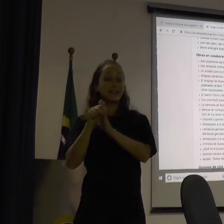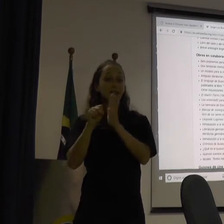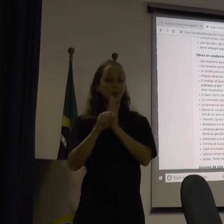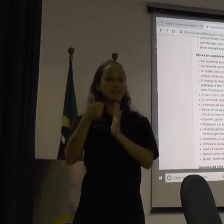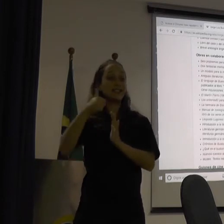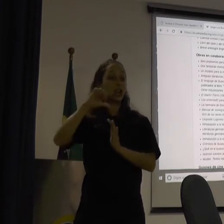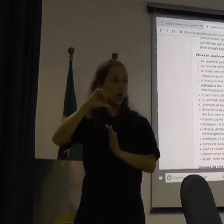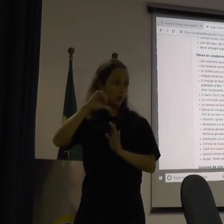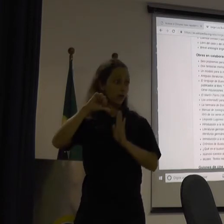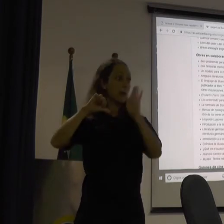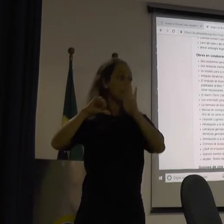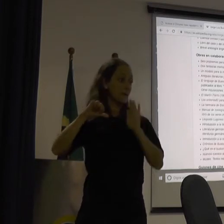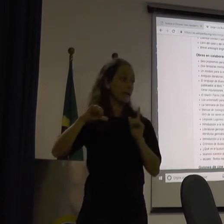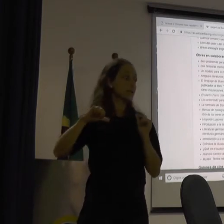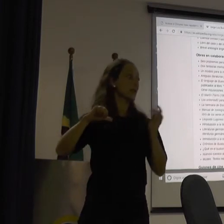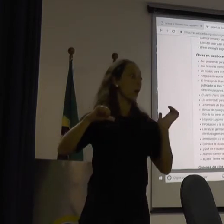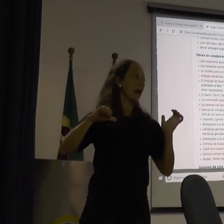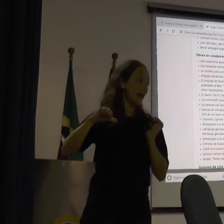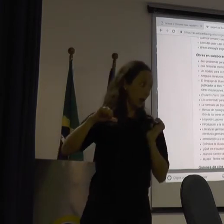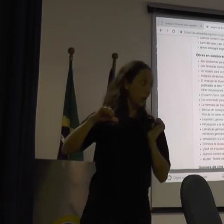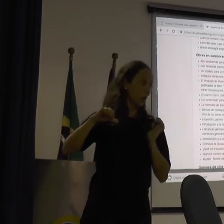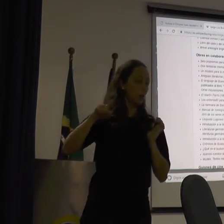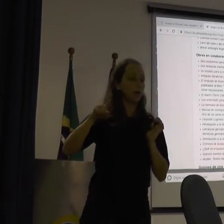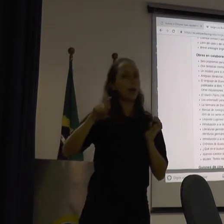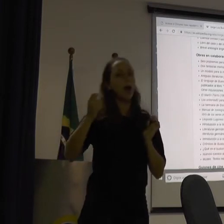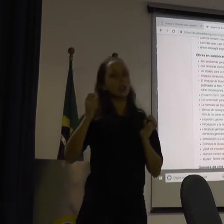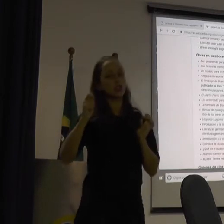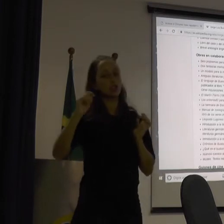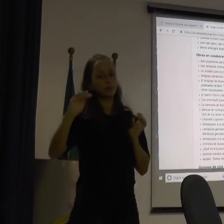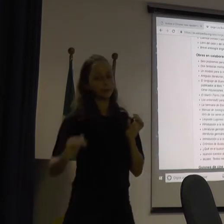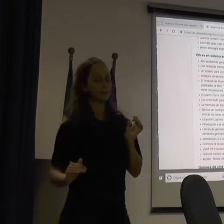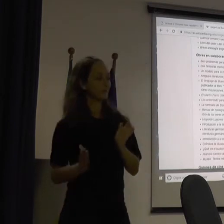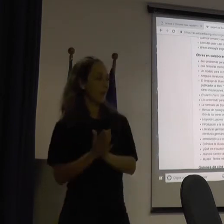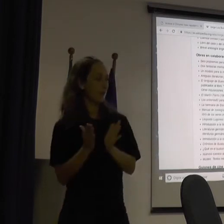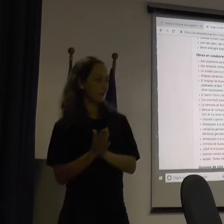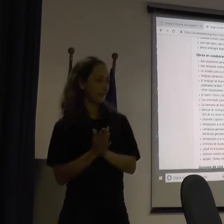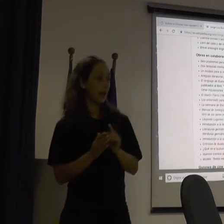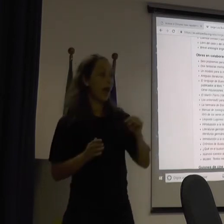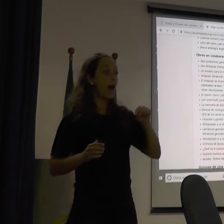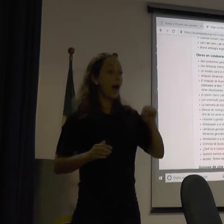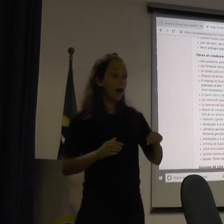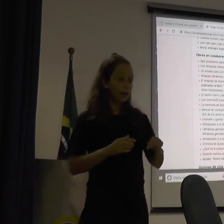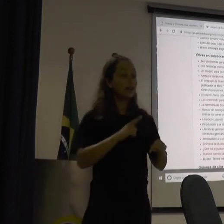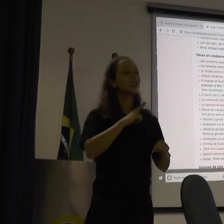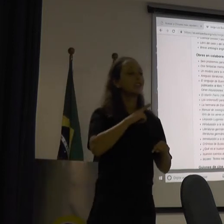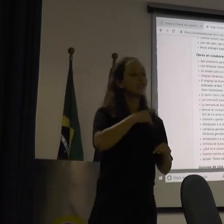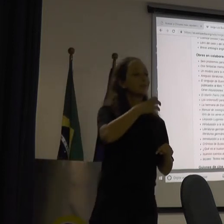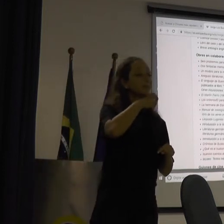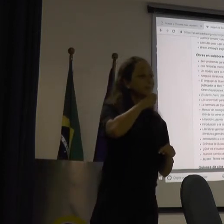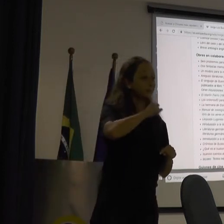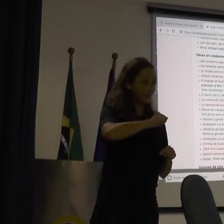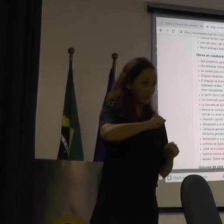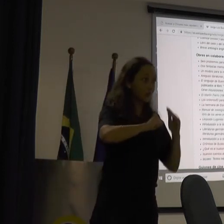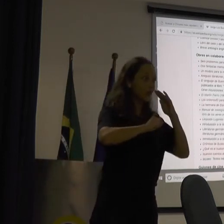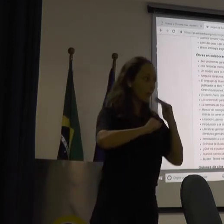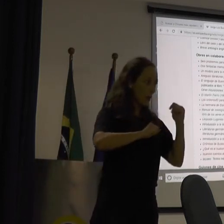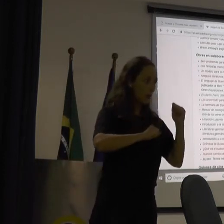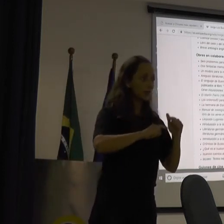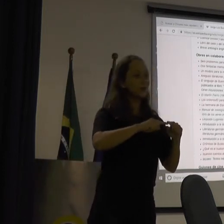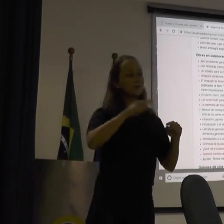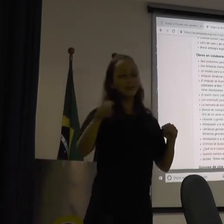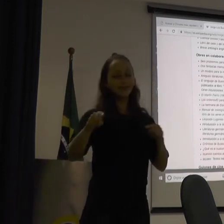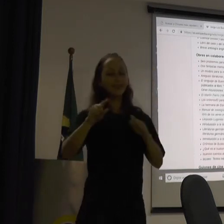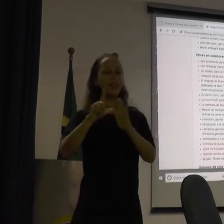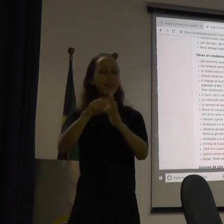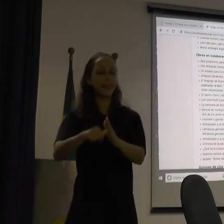pobre, né? Tanto surgiu o Machado de Assis aqui no século XIX e o Machado deles surgiu no século XX, né? E